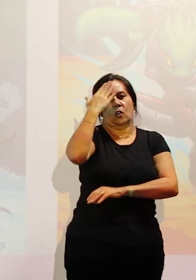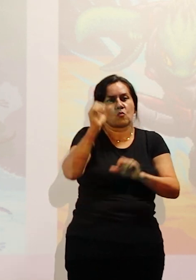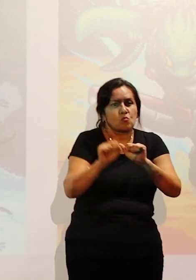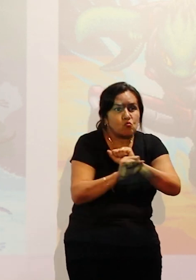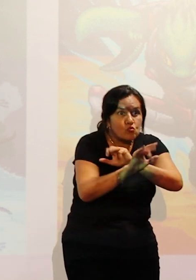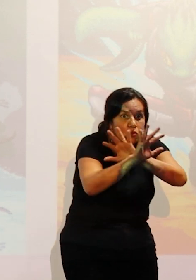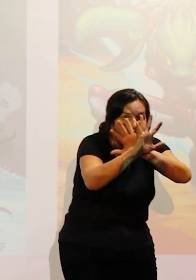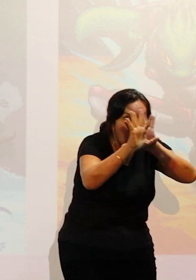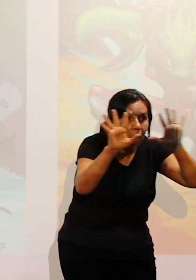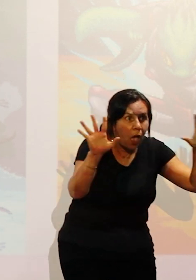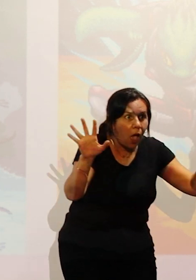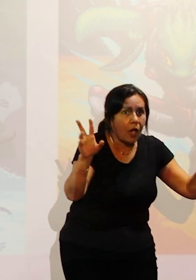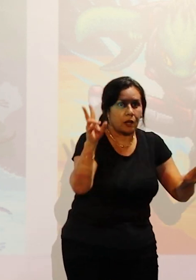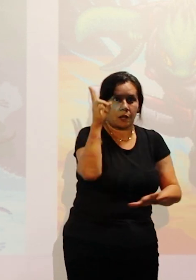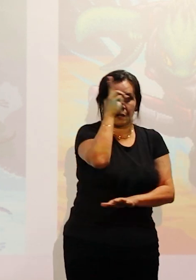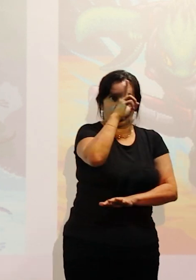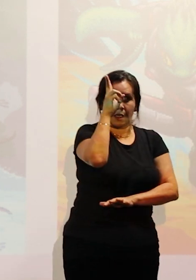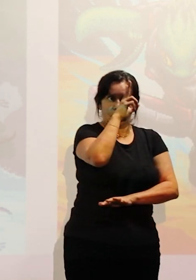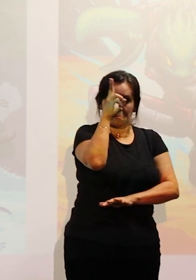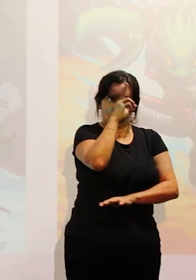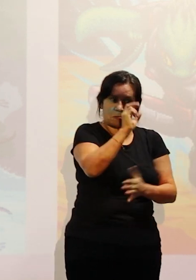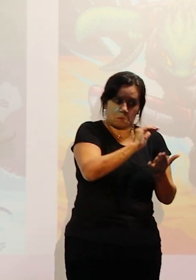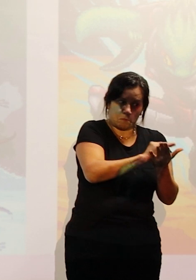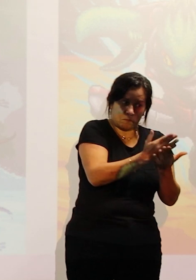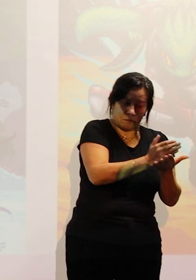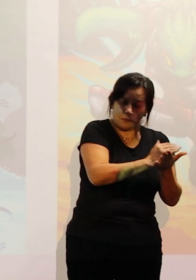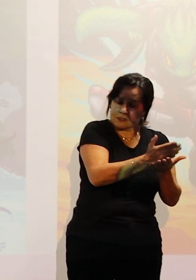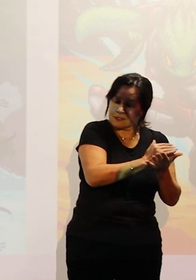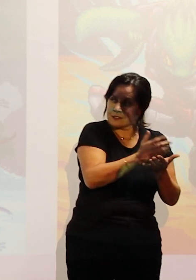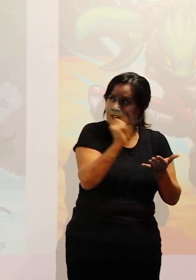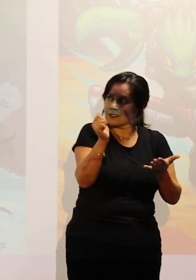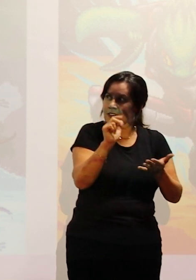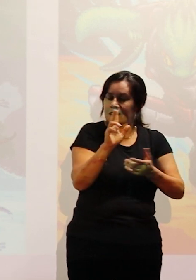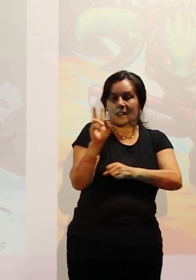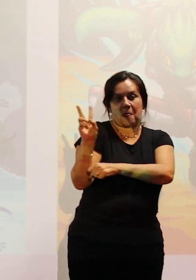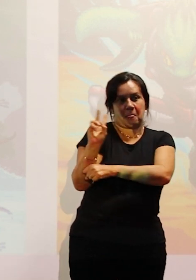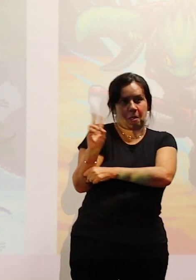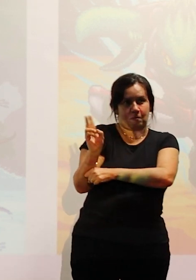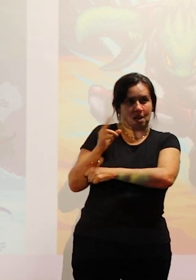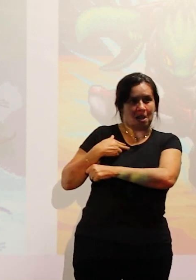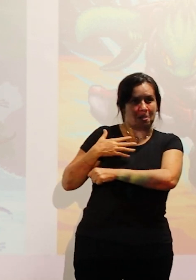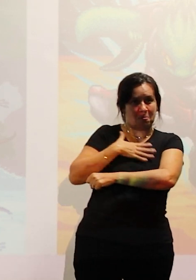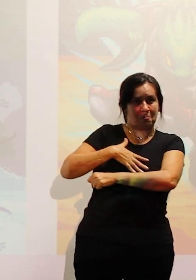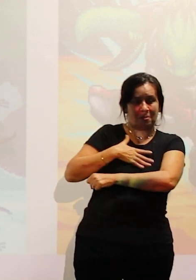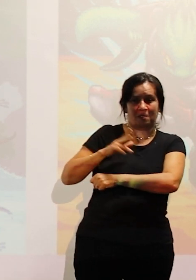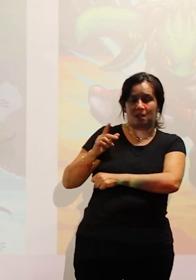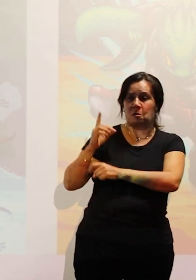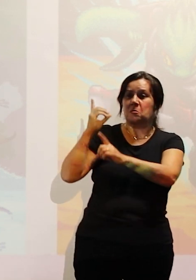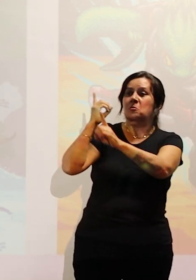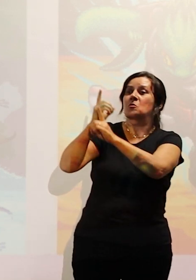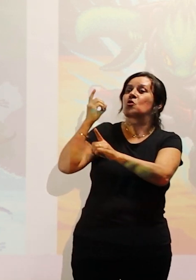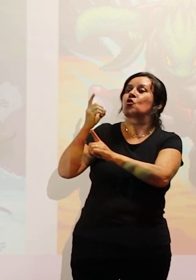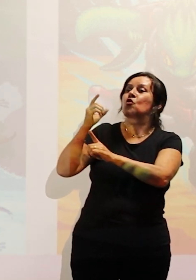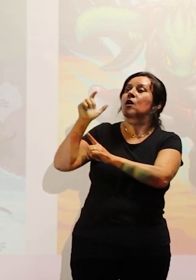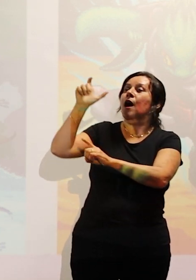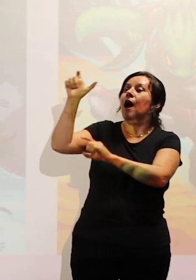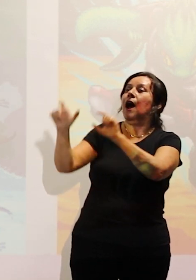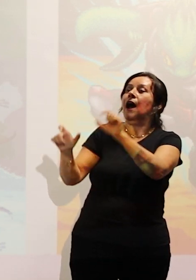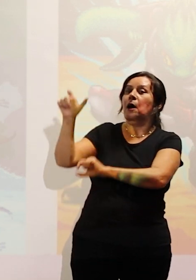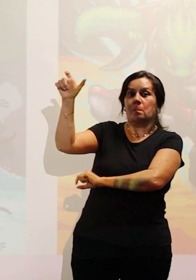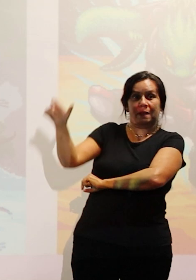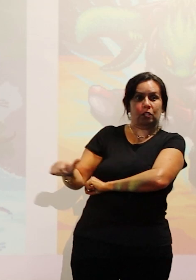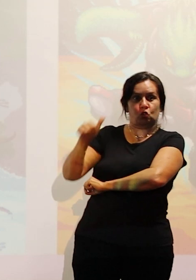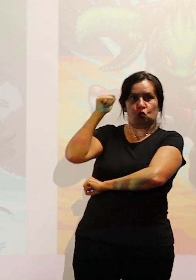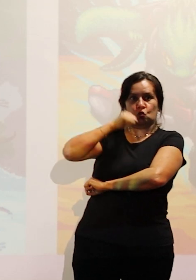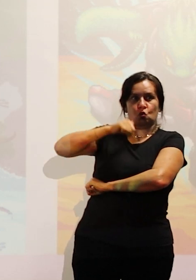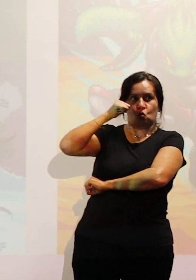lembro até de uma matéria que eu vi na época que passou a novela Avenida Brasil, e eu gostei muito porque eu me identifiquei um pouco. Eles falaram que a Carminha, que era a